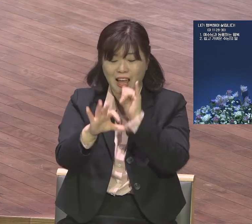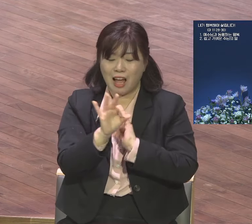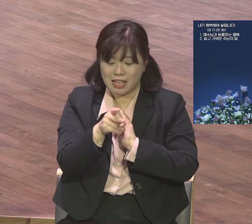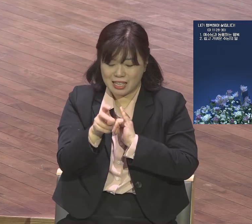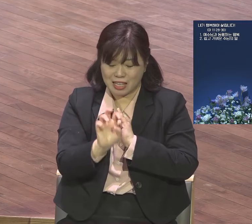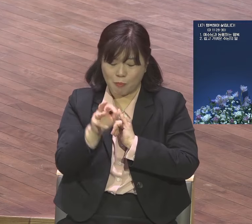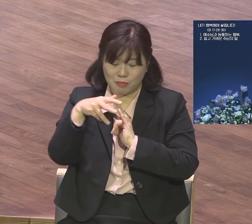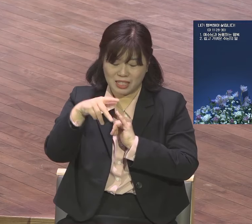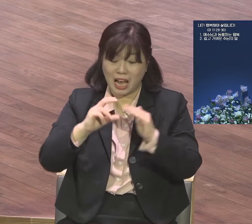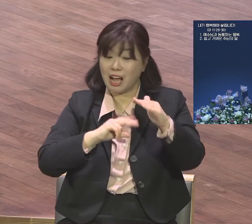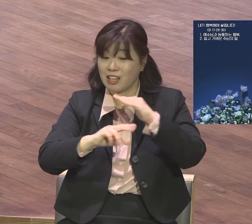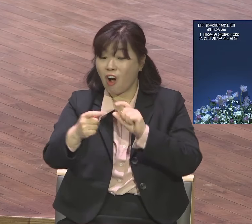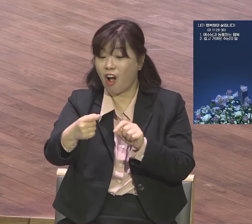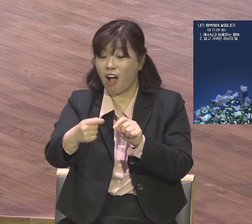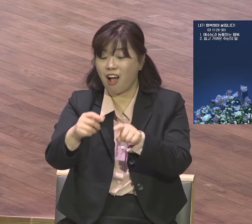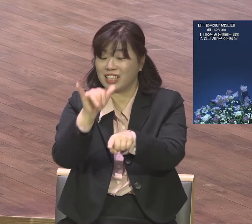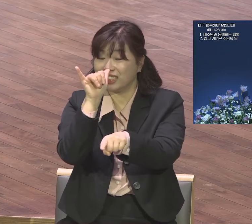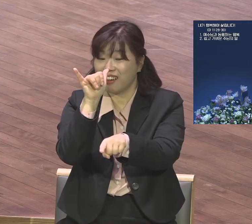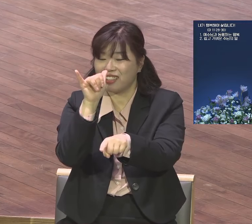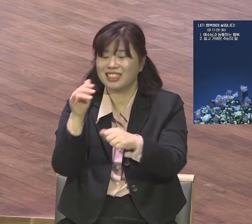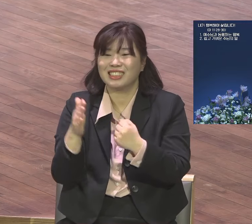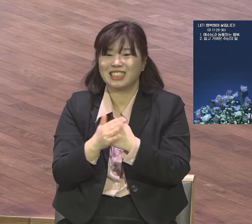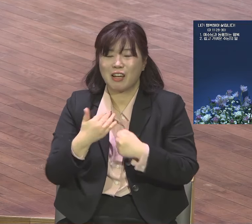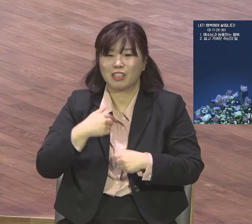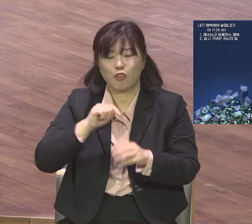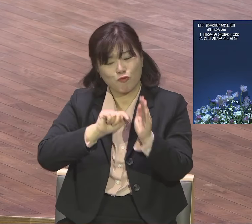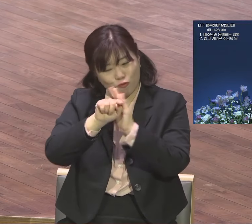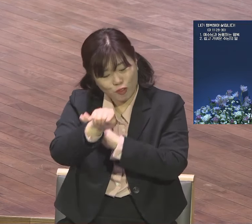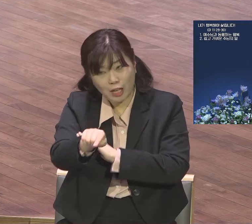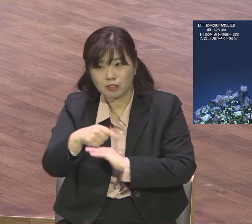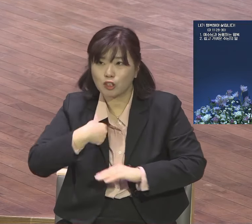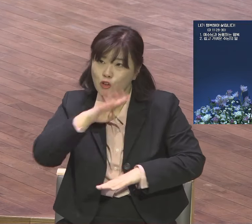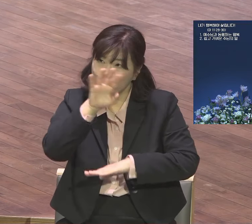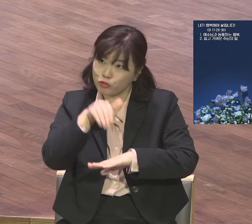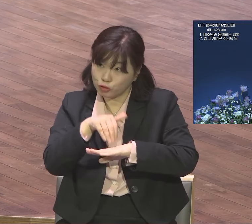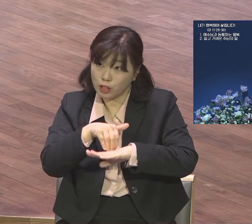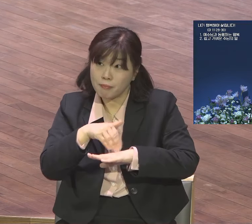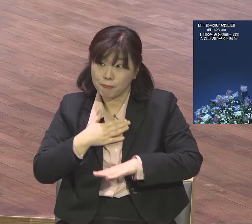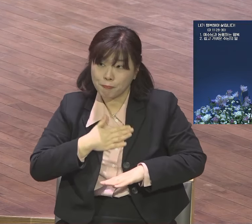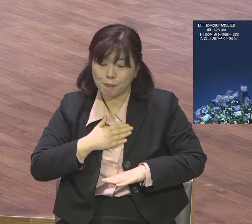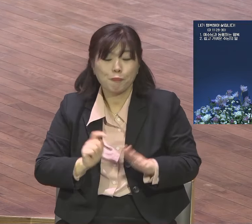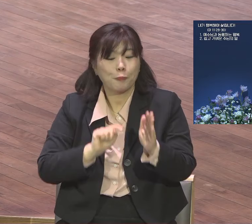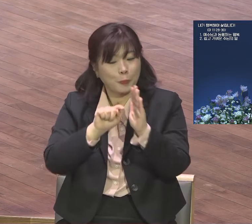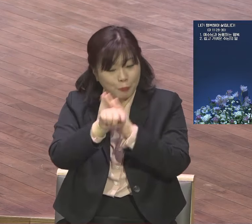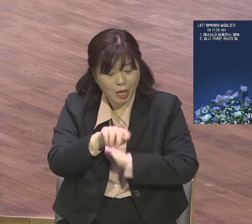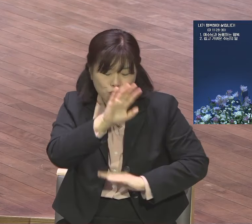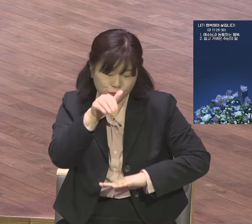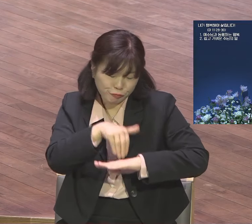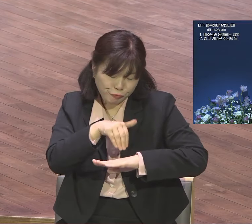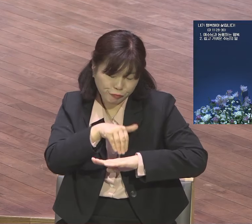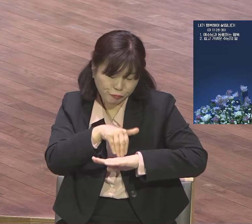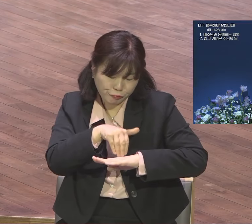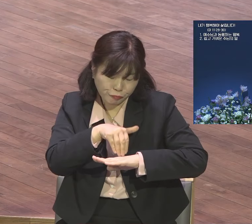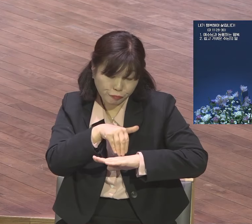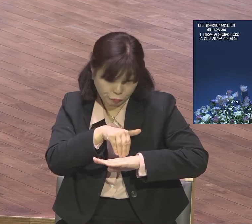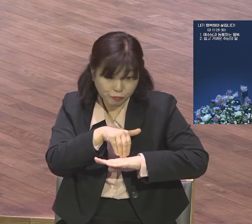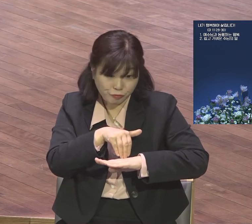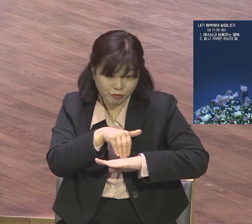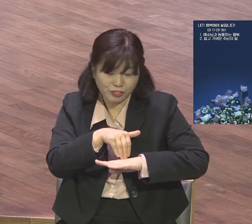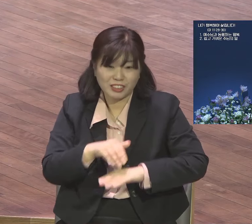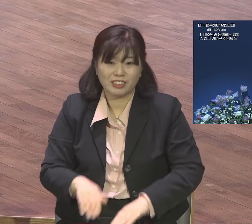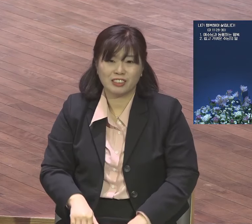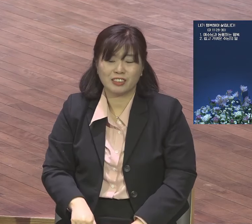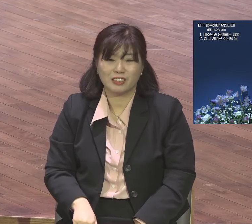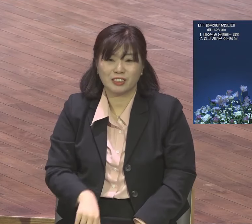훈련을 받아야겠다 이런 생각만으로 교육원에서 근무하겠다고 이렇게 해서 근무를 하게 되었습니다.